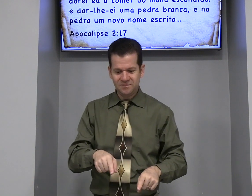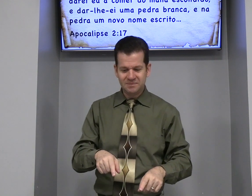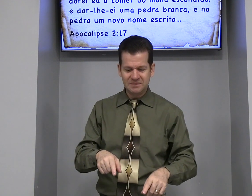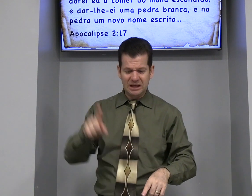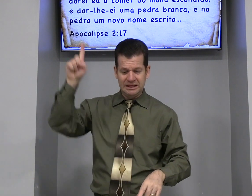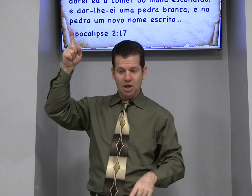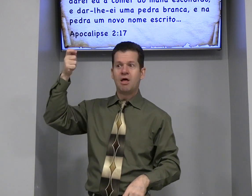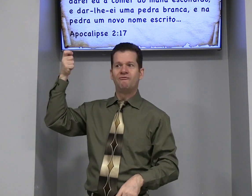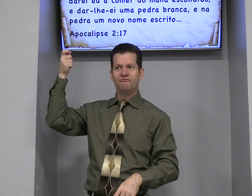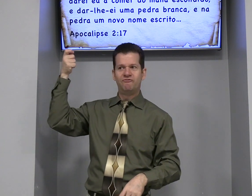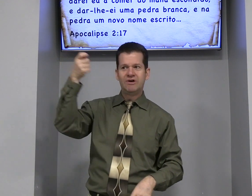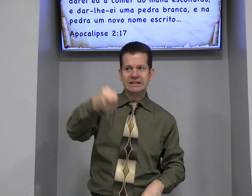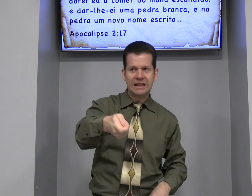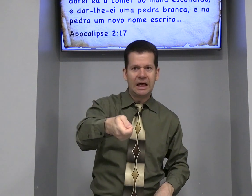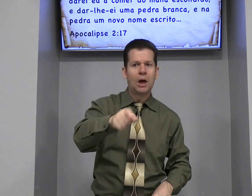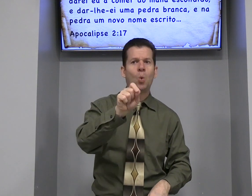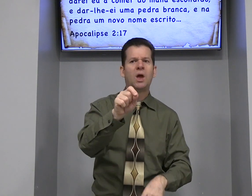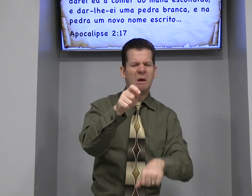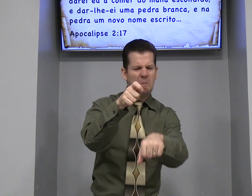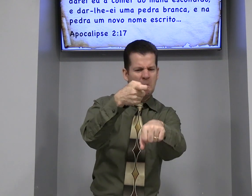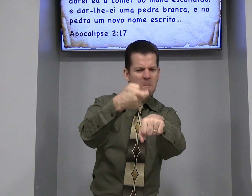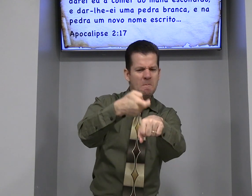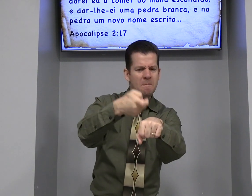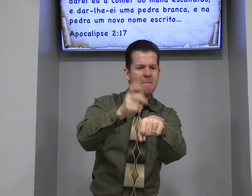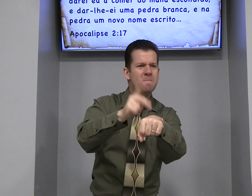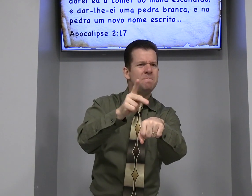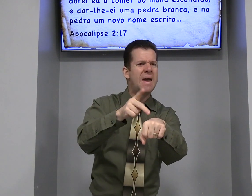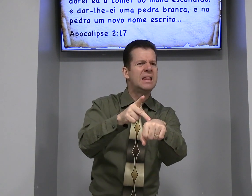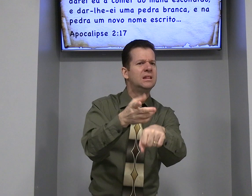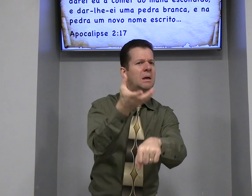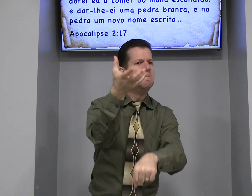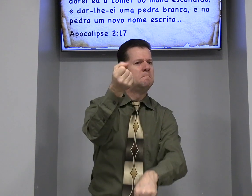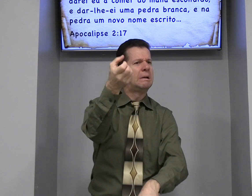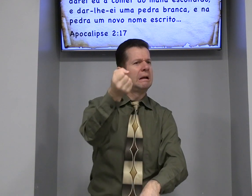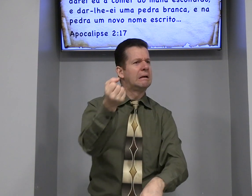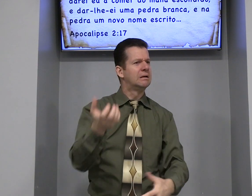alegria. Deus vai dar o quê? Uma pedra branca.